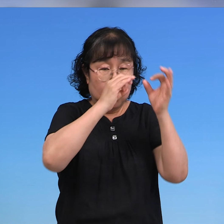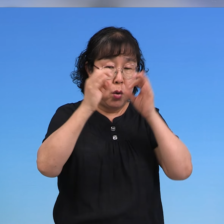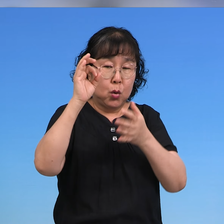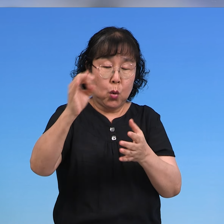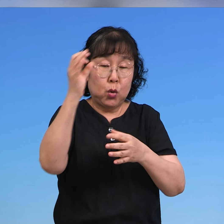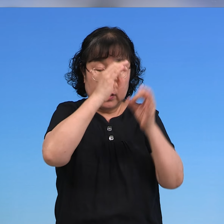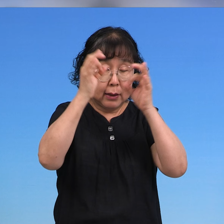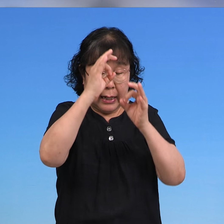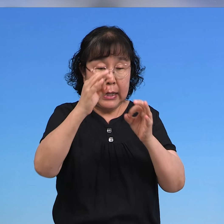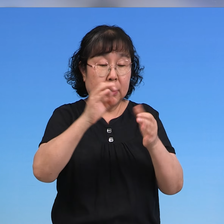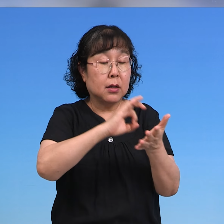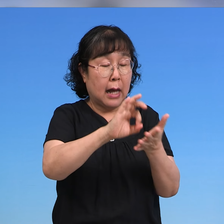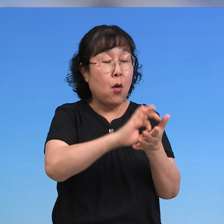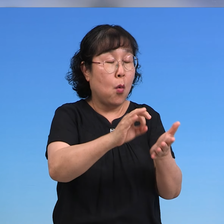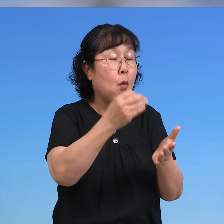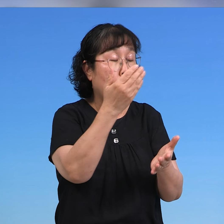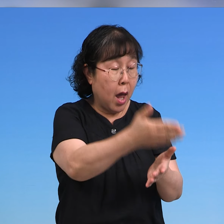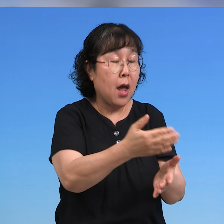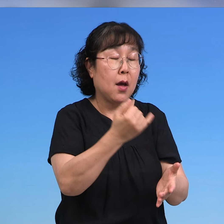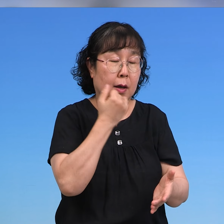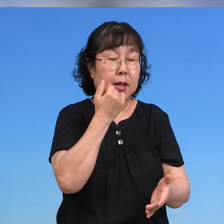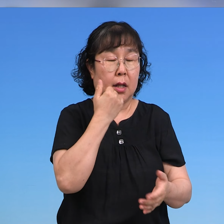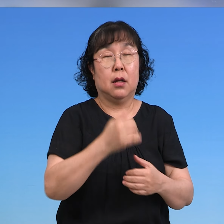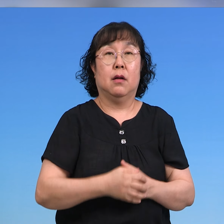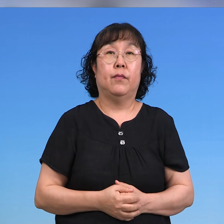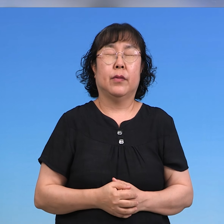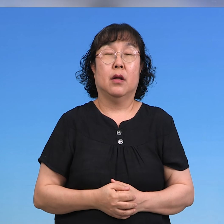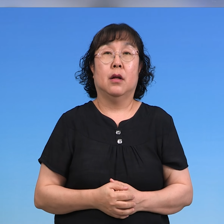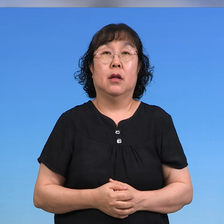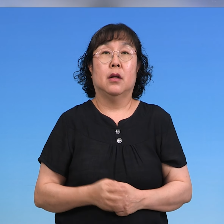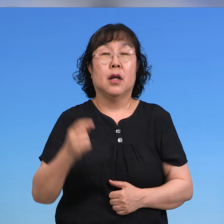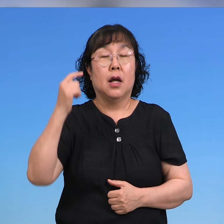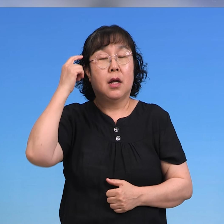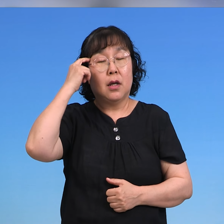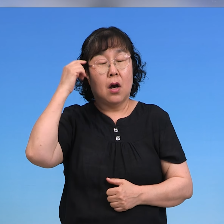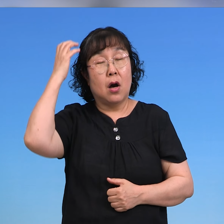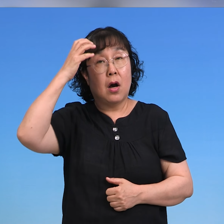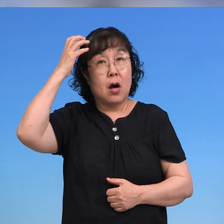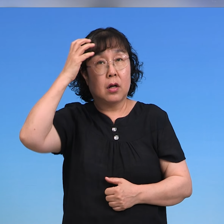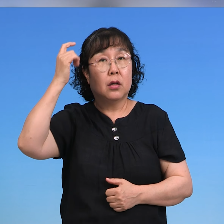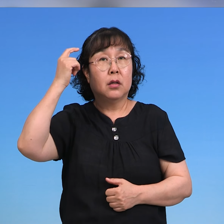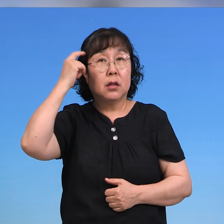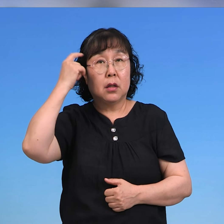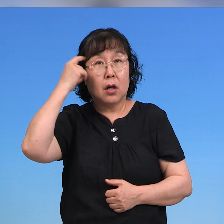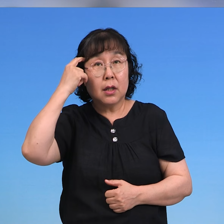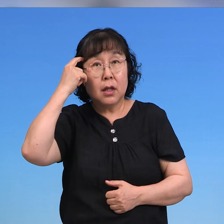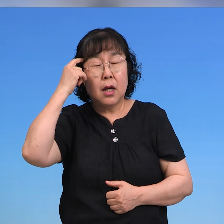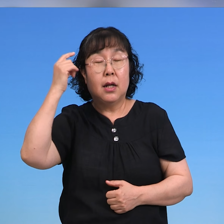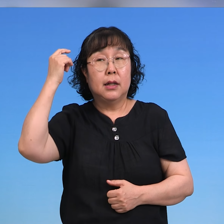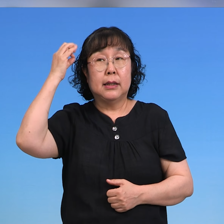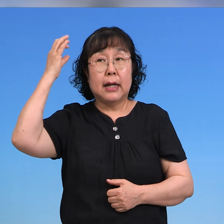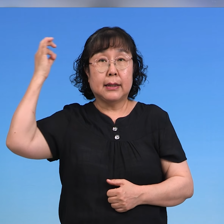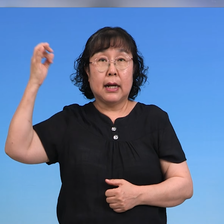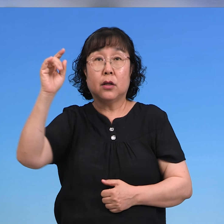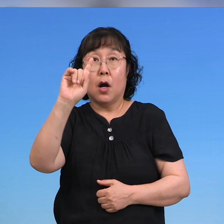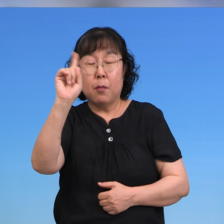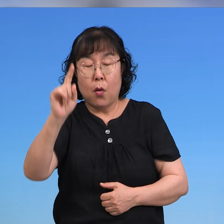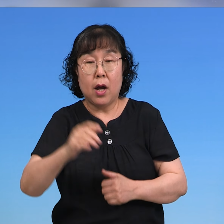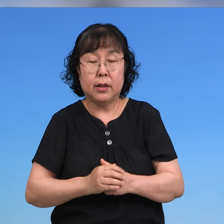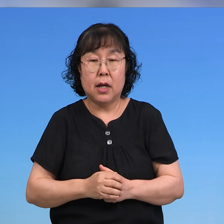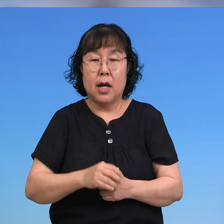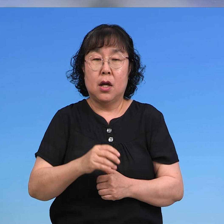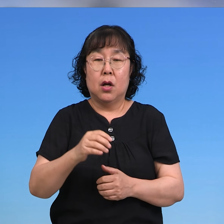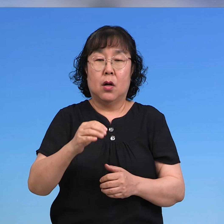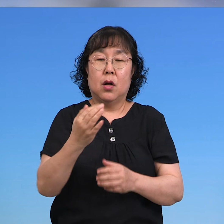영적인 상상력은 뭔가 하면은요. 이제 이 애가 이제 막 돈이 다 떨어져 버렸는데 이제 현금이 없어요. 그래서 이제 점심을 굶었어,